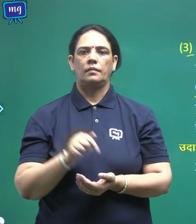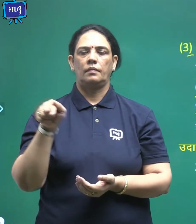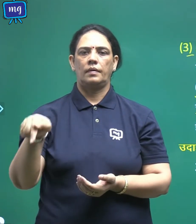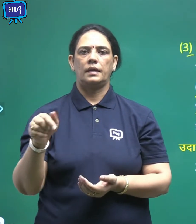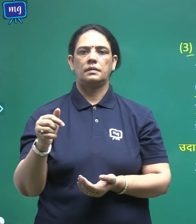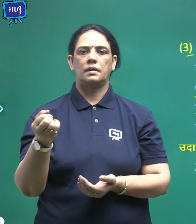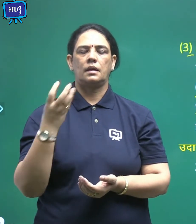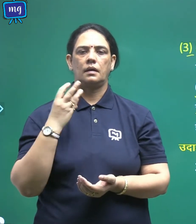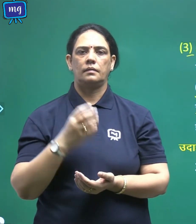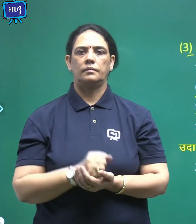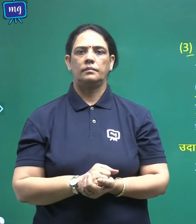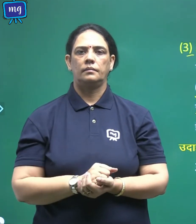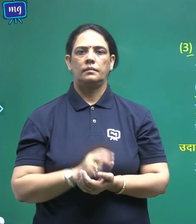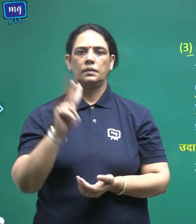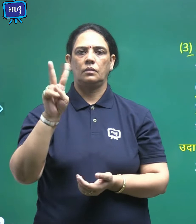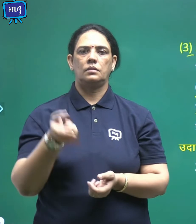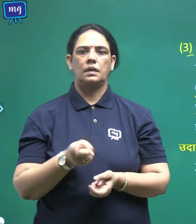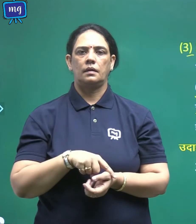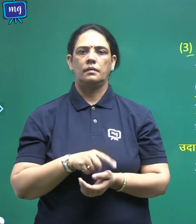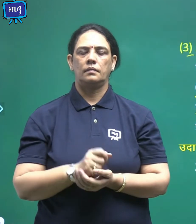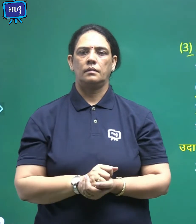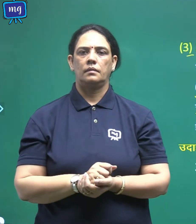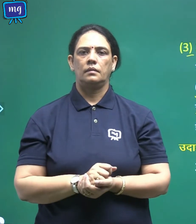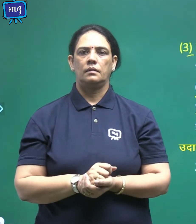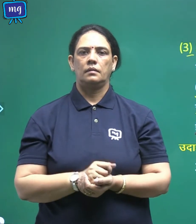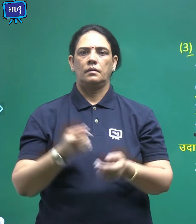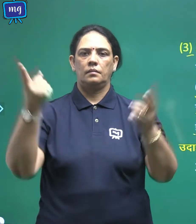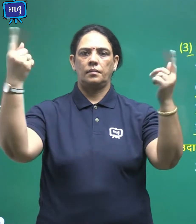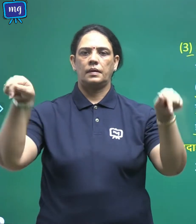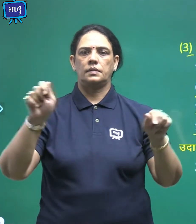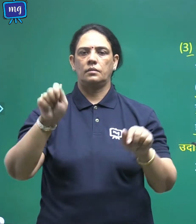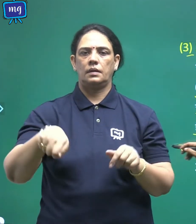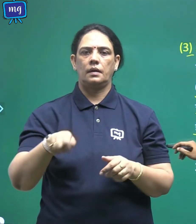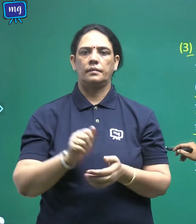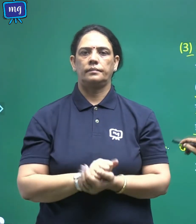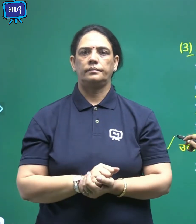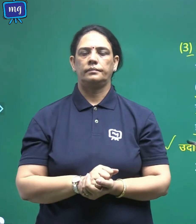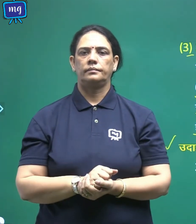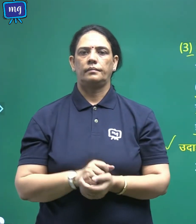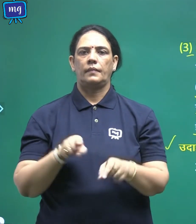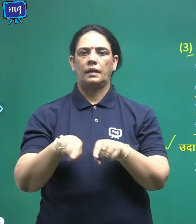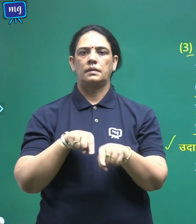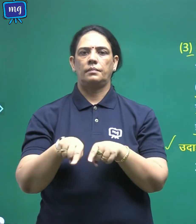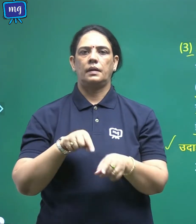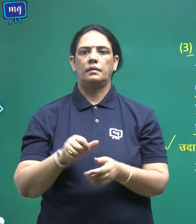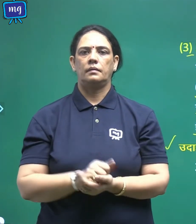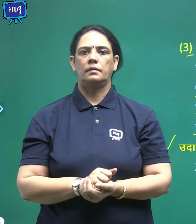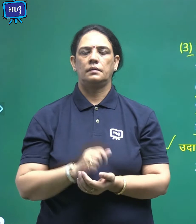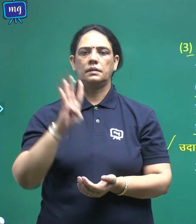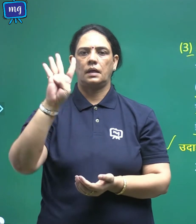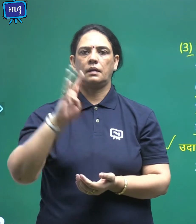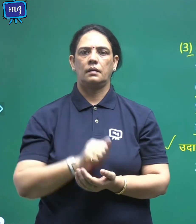संख्या 2 से विभाज्य होती है। उदाहरण